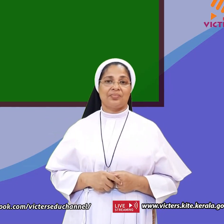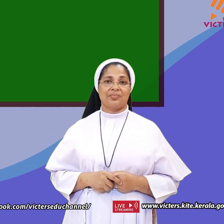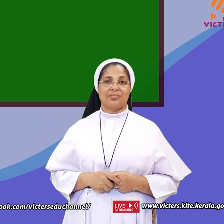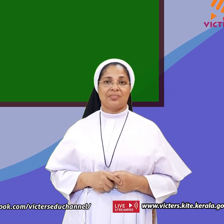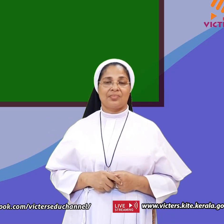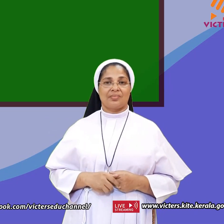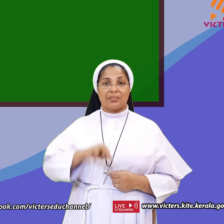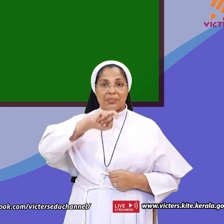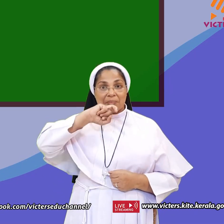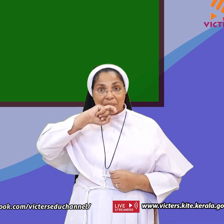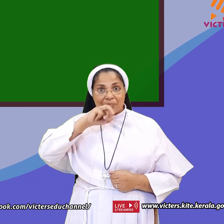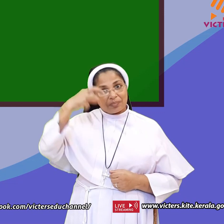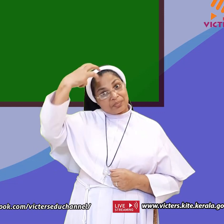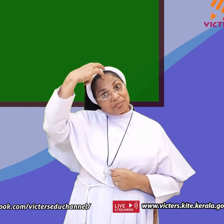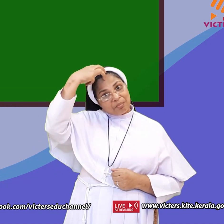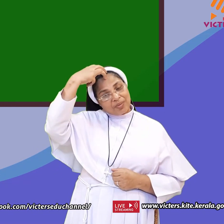മെത്രാൻ അഭയം നൽകുന്നു.